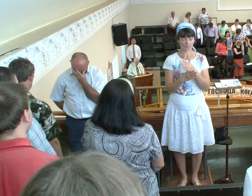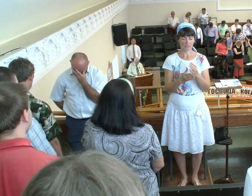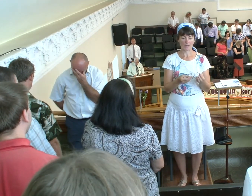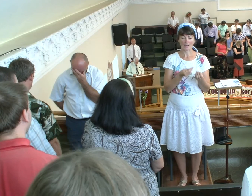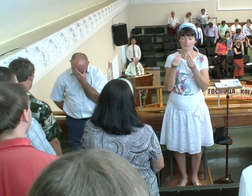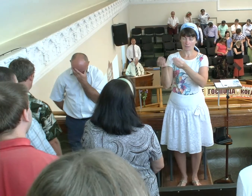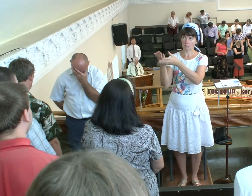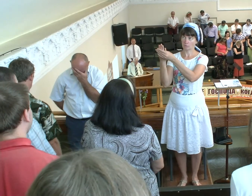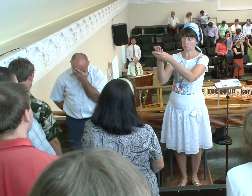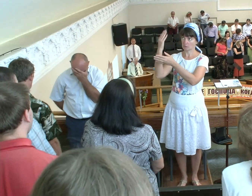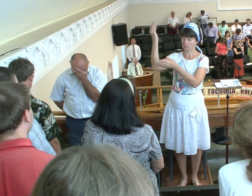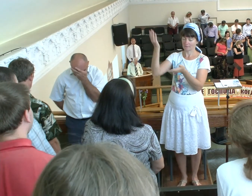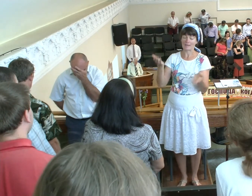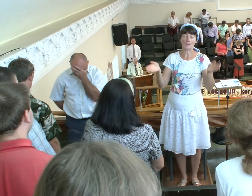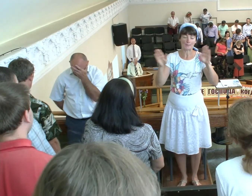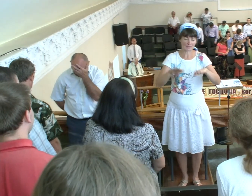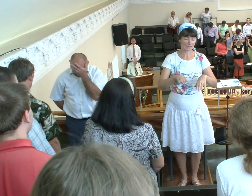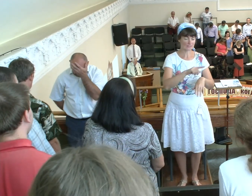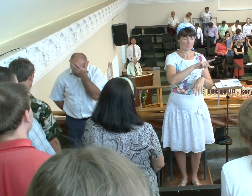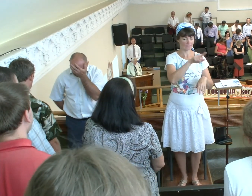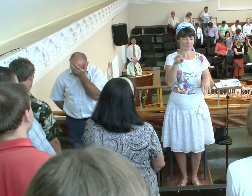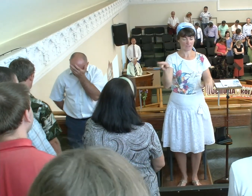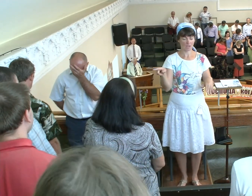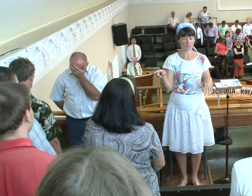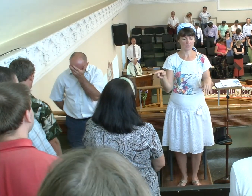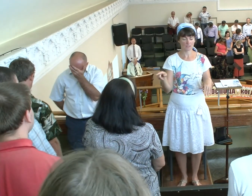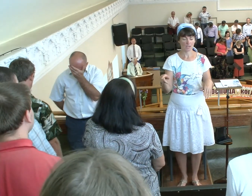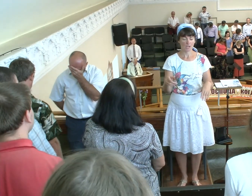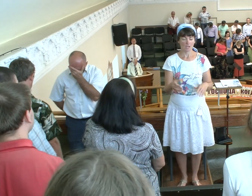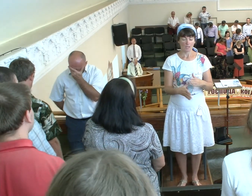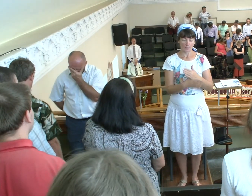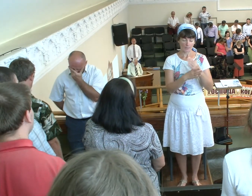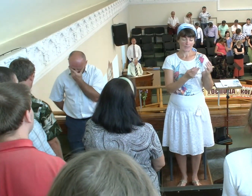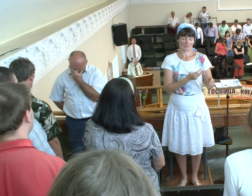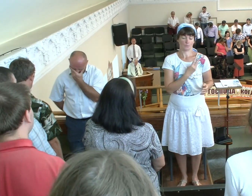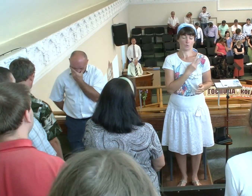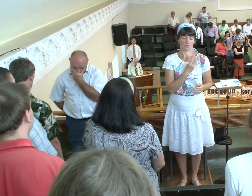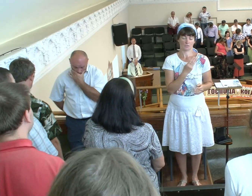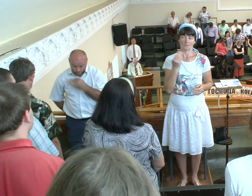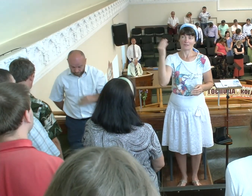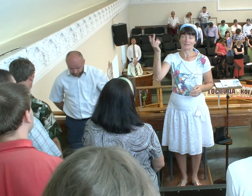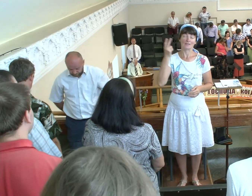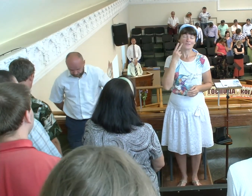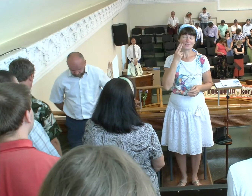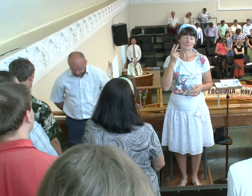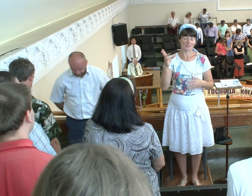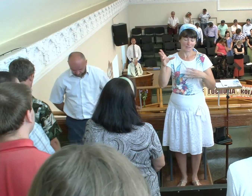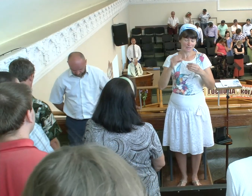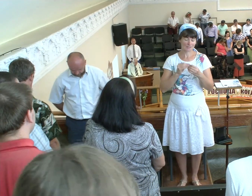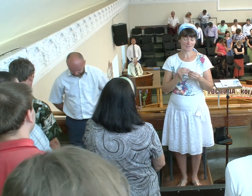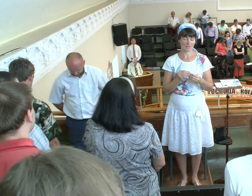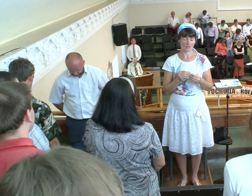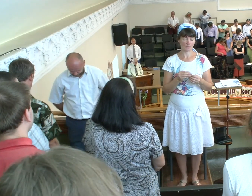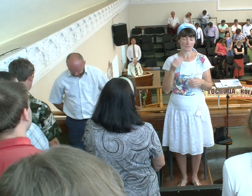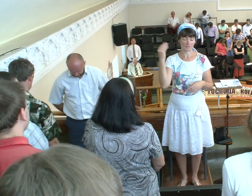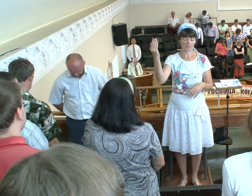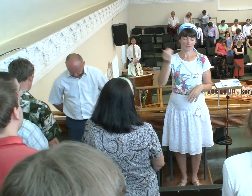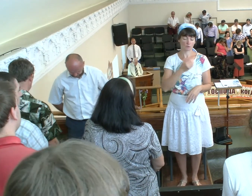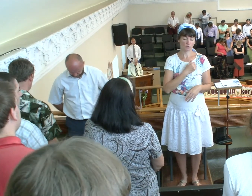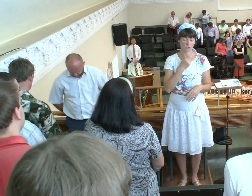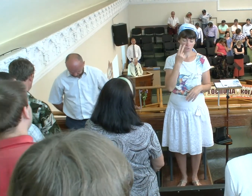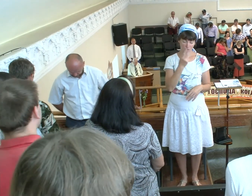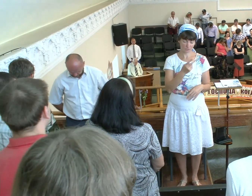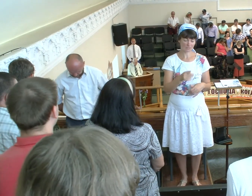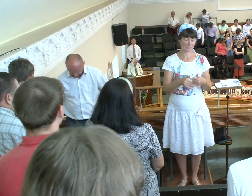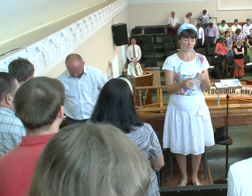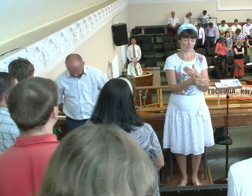Твои. Благослови нас и помоги бодствовать. Ты всегда с нами. Ты хочешь видеть нас любящими Тебя, но мы